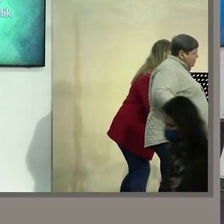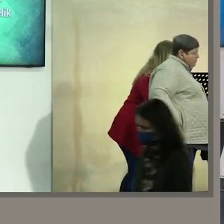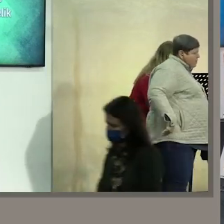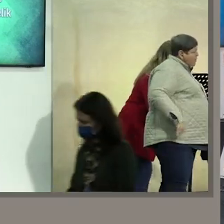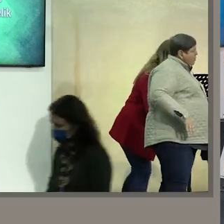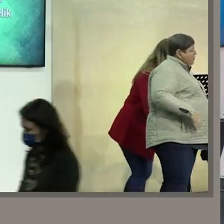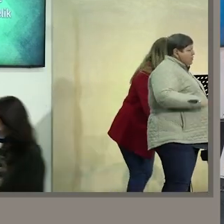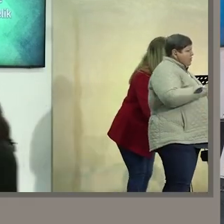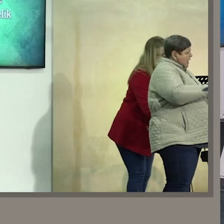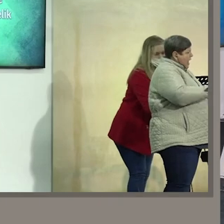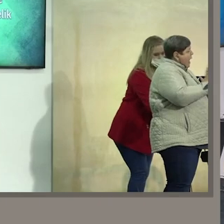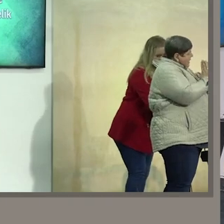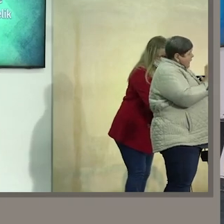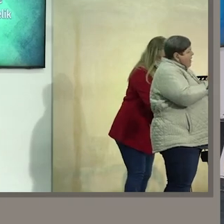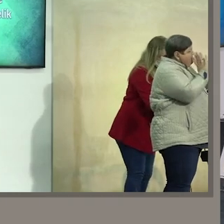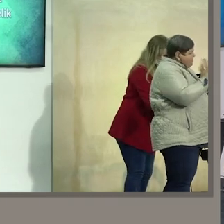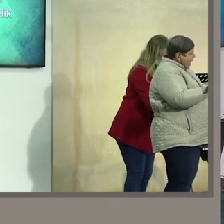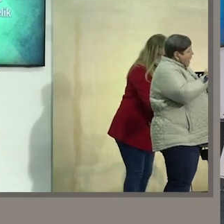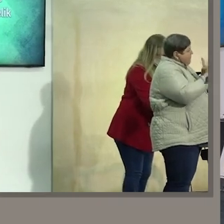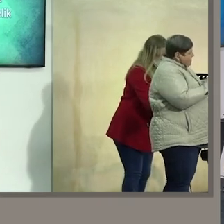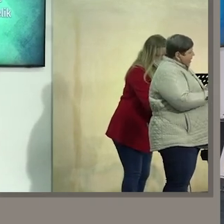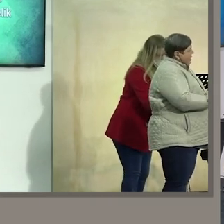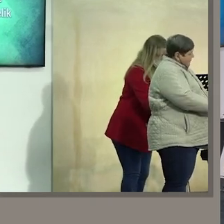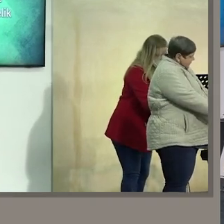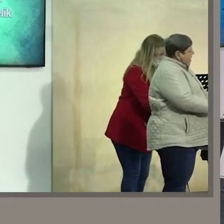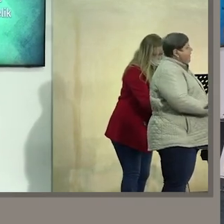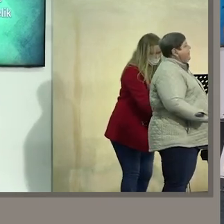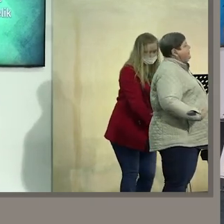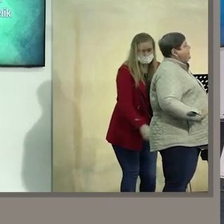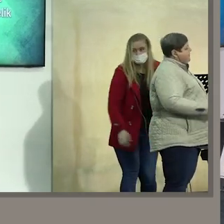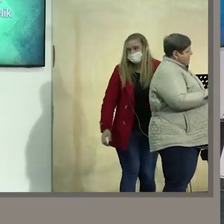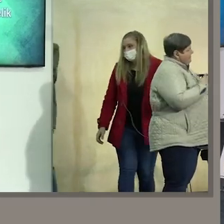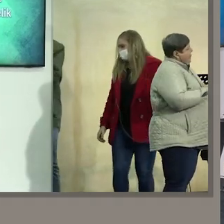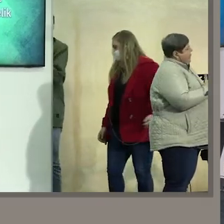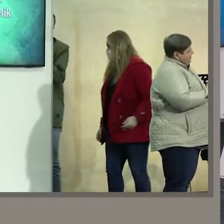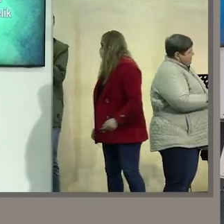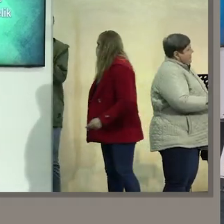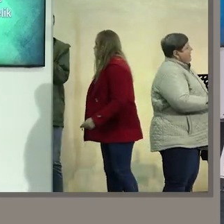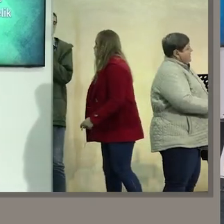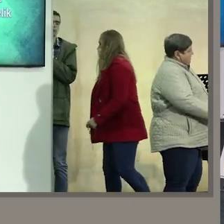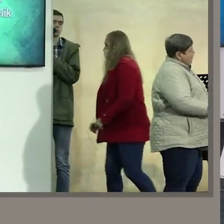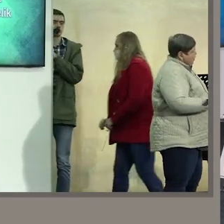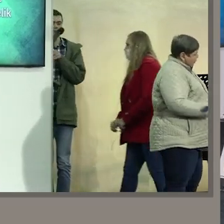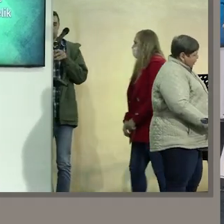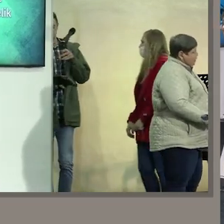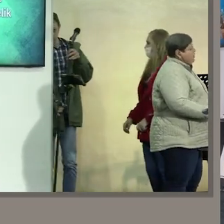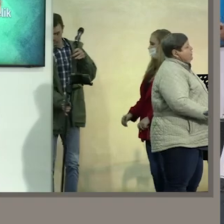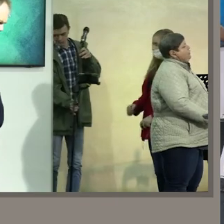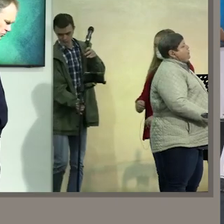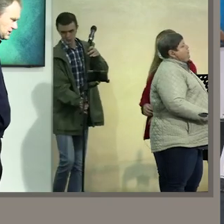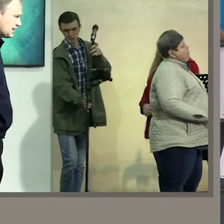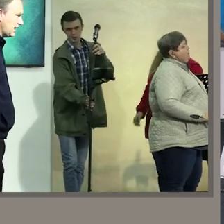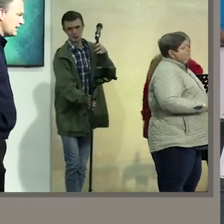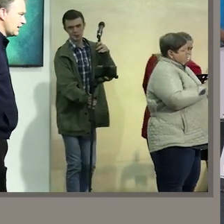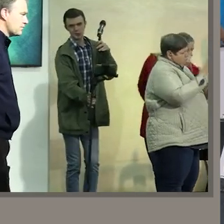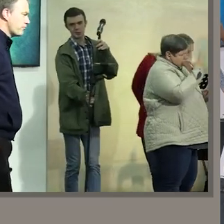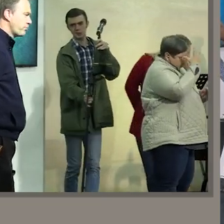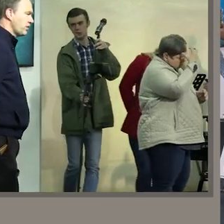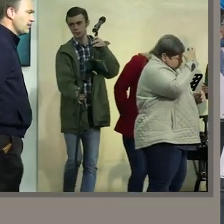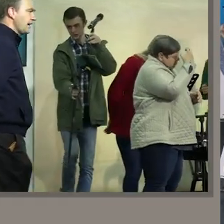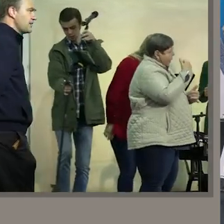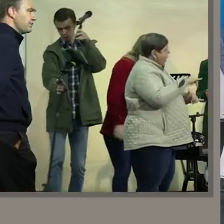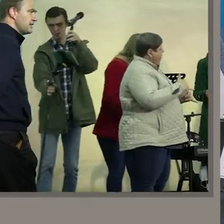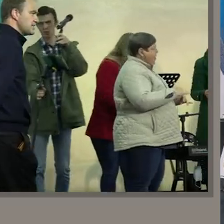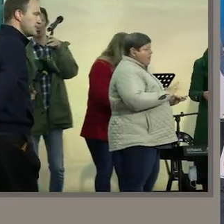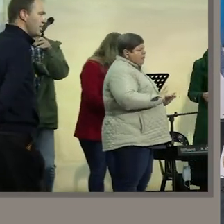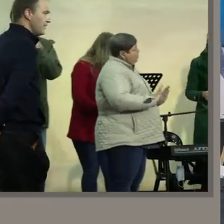die kerk 'n veilige plek vir die kinders. Waar hulle wil wees. Waar daar nie 'n klomp nors oomies en tannies rondloop en vir hulle frons en kyk nie.